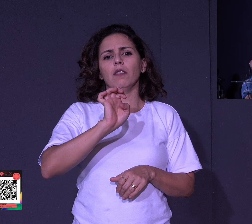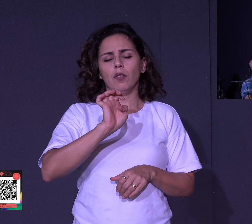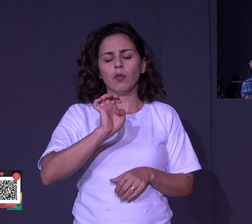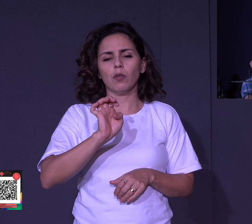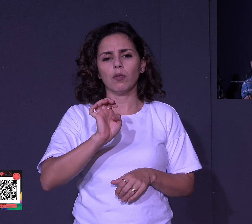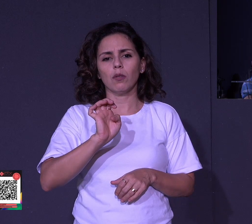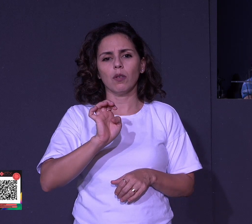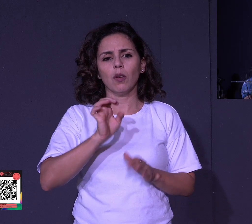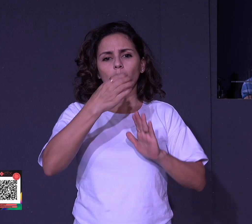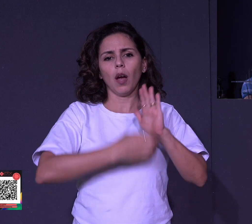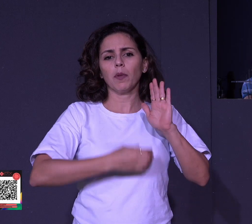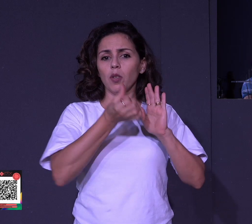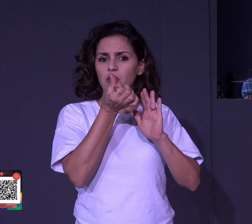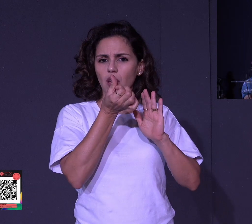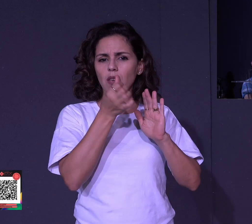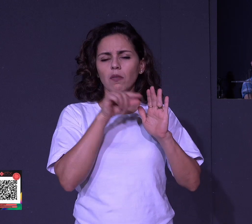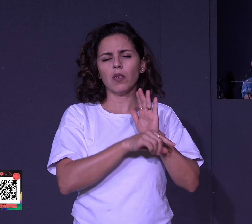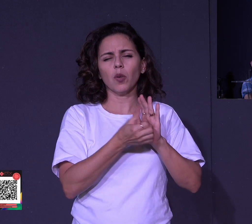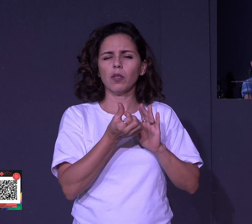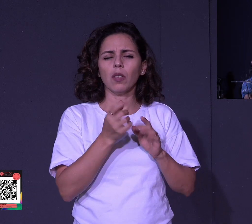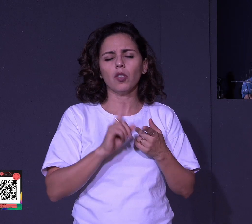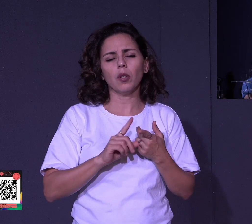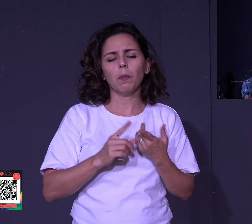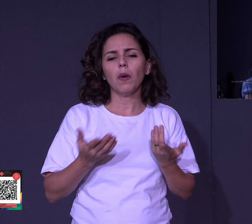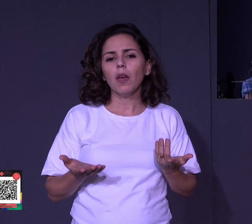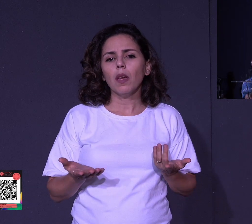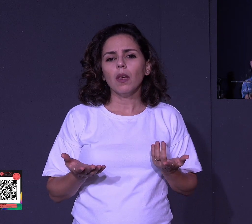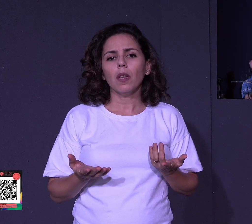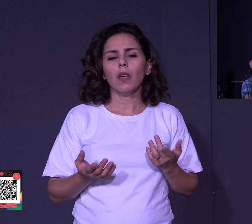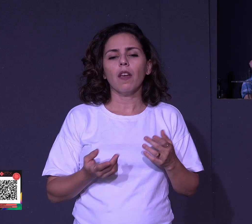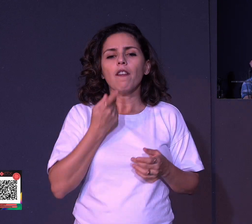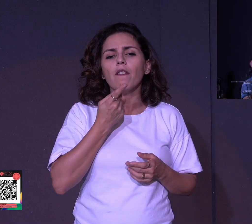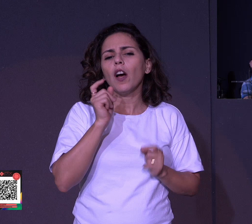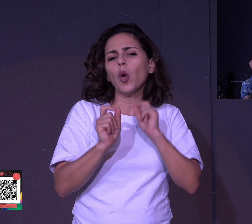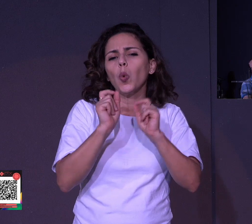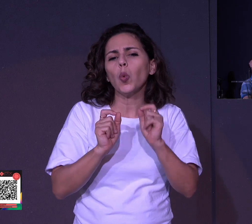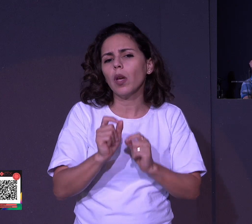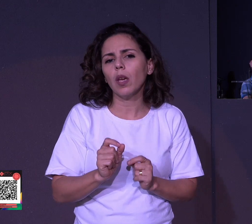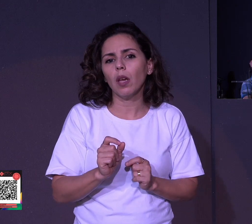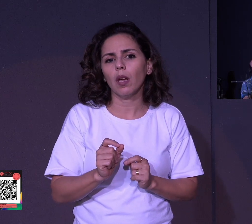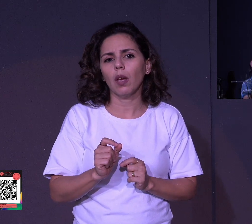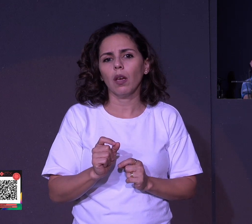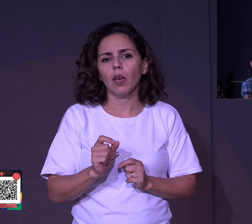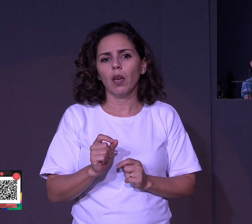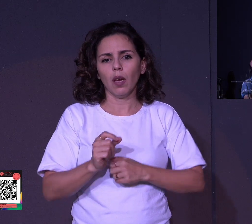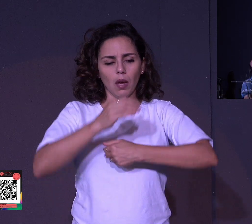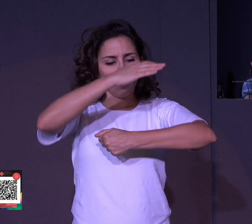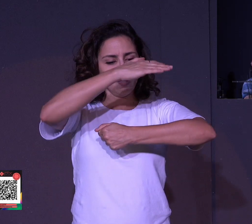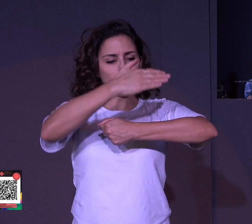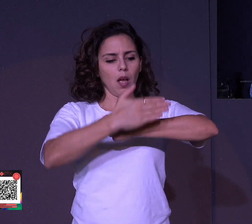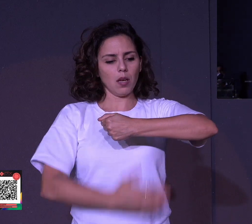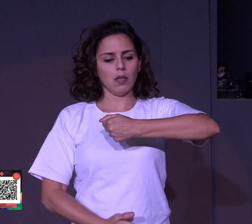16 de Efésios 6. Ele diz: além disso, usem o escudo da fé, com o qual vocês poderão apagar o quê?